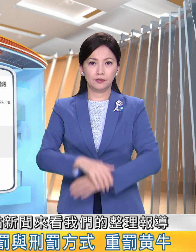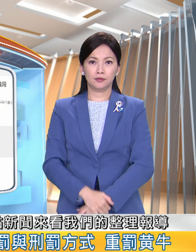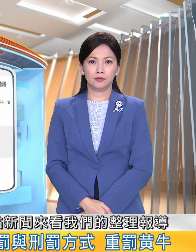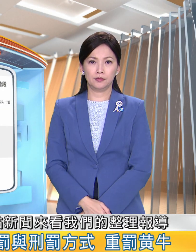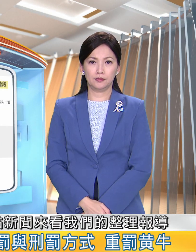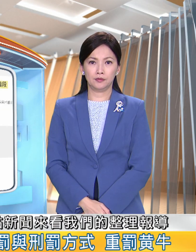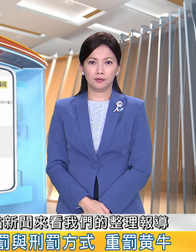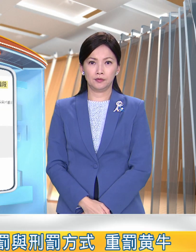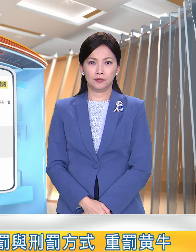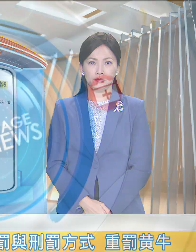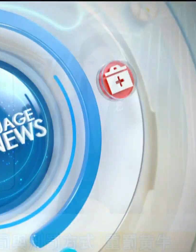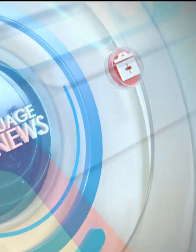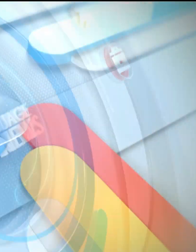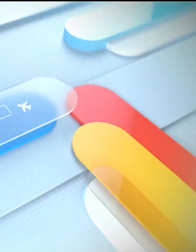道。